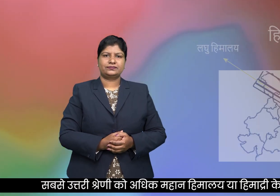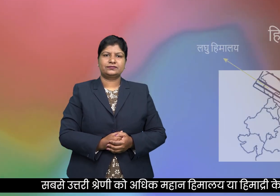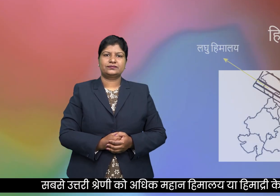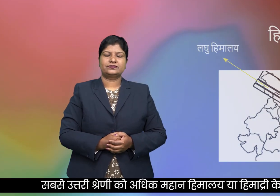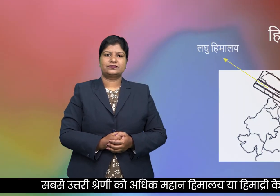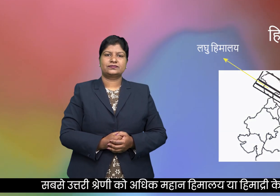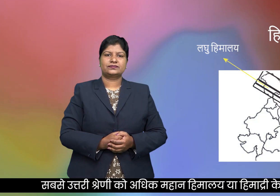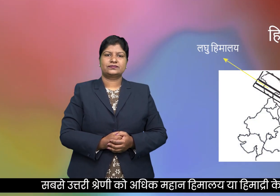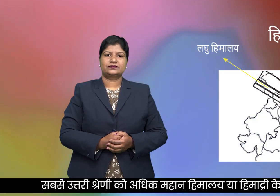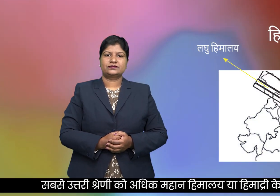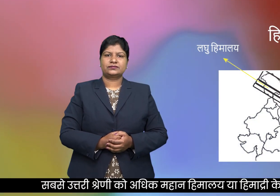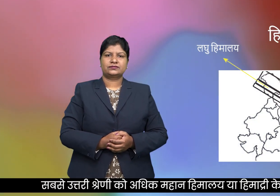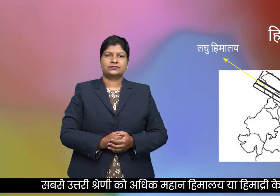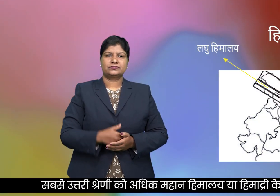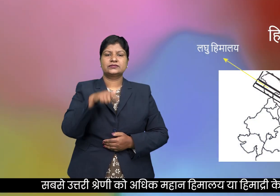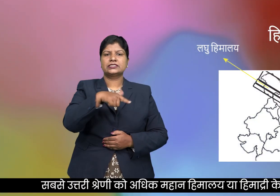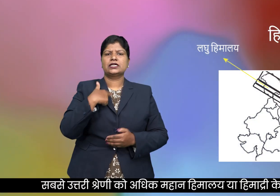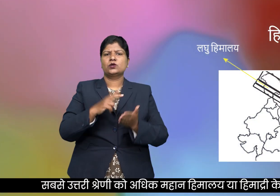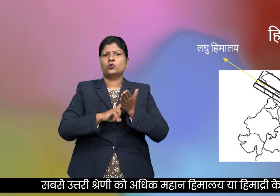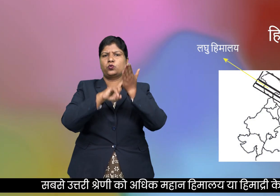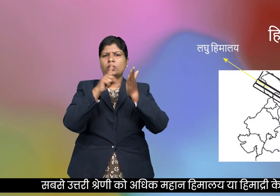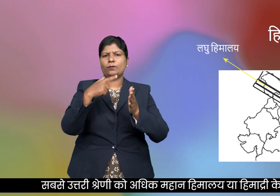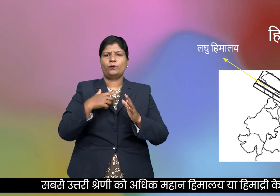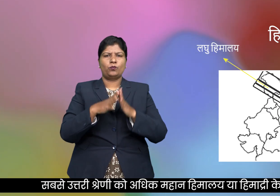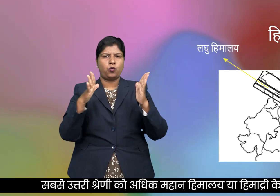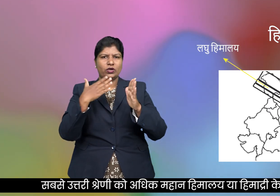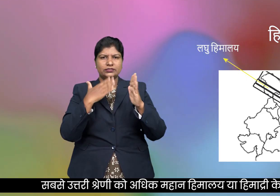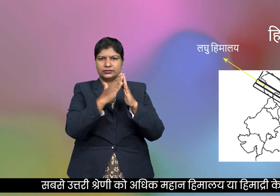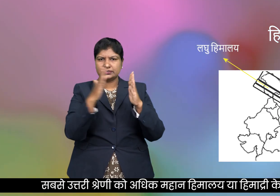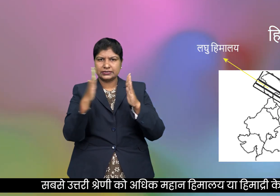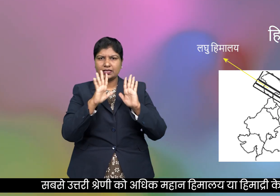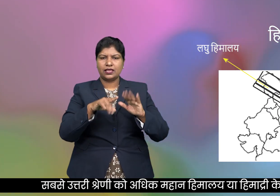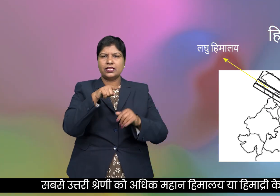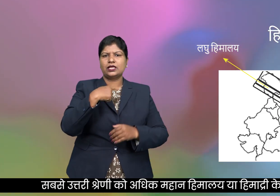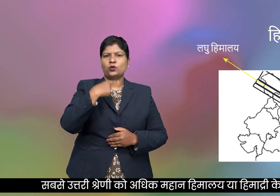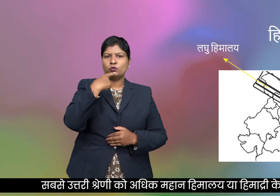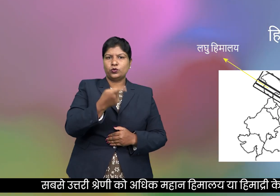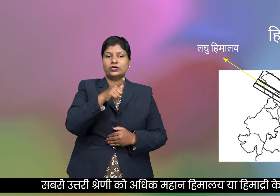सबसे उत्तरी श्रेणी को अधिक महान हिमालय या हिमाद्री के नाम से जाना जाता